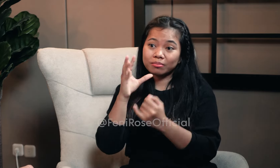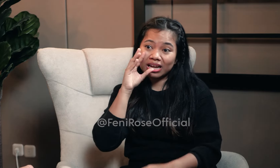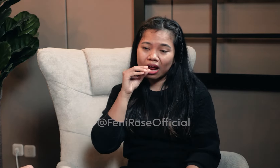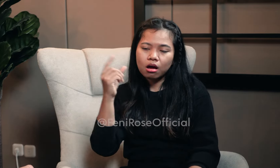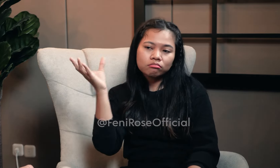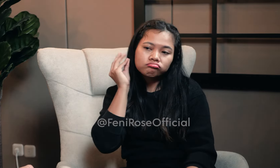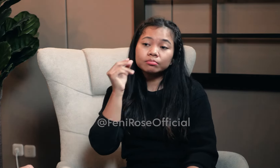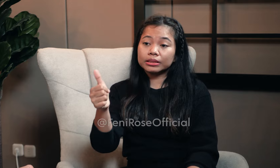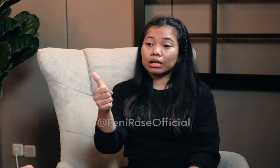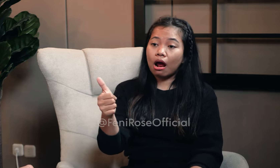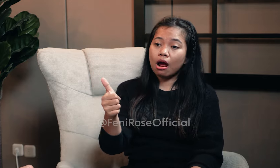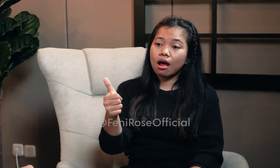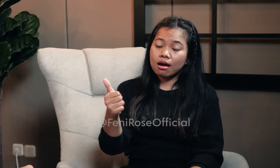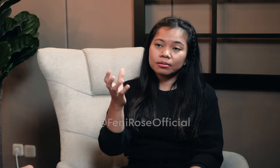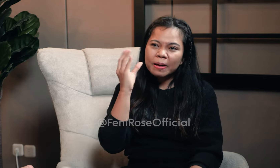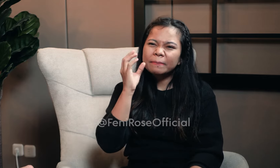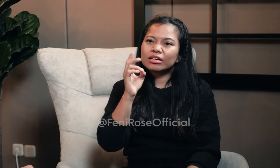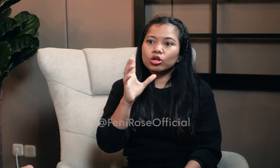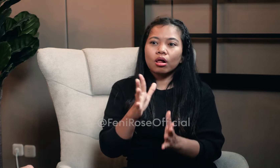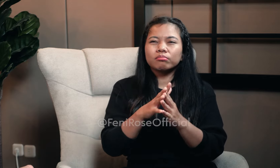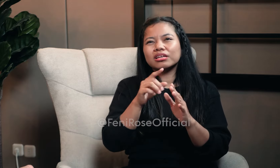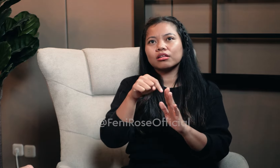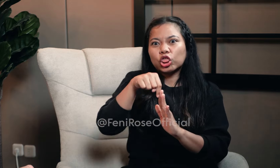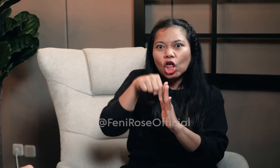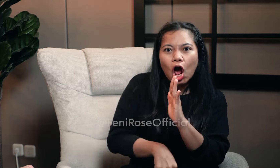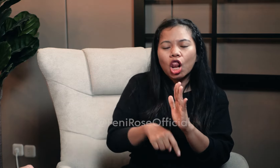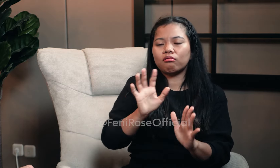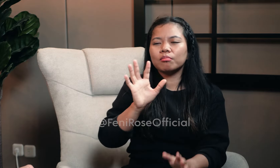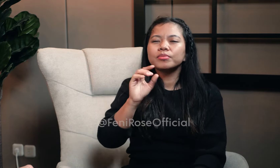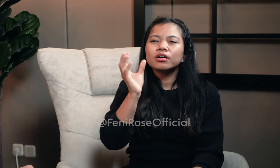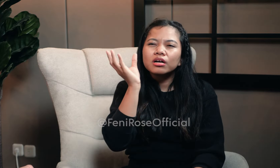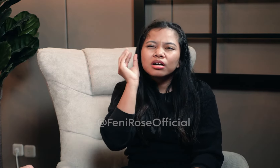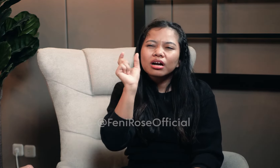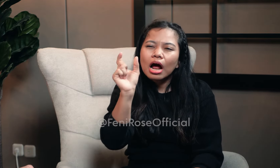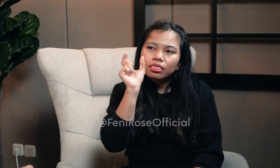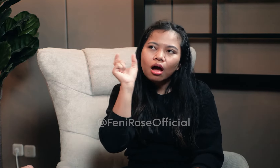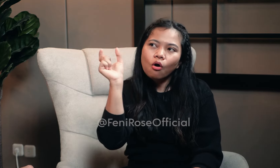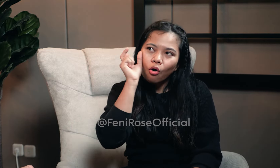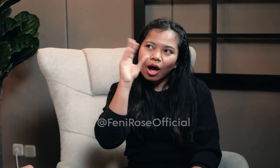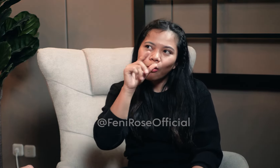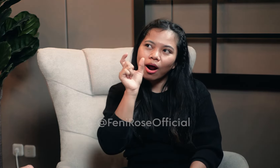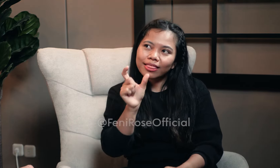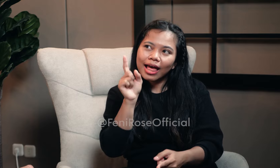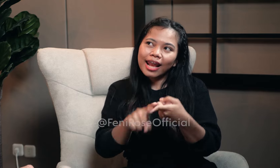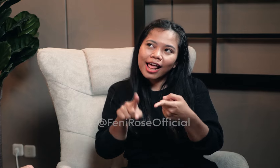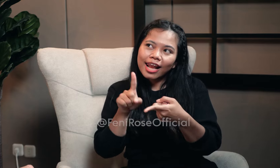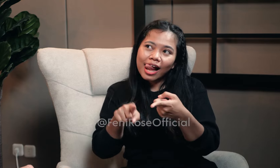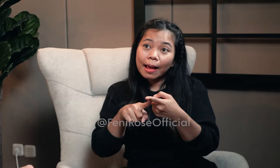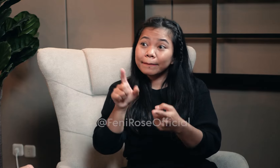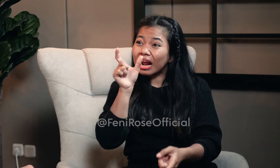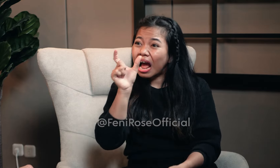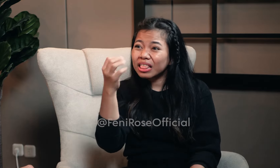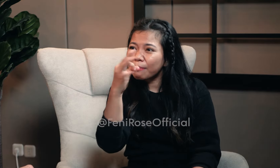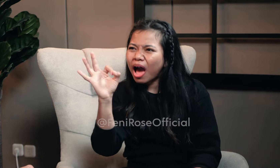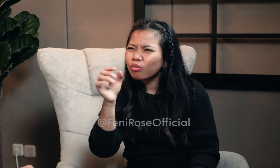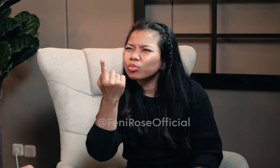kalau berbicara dengan lawan bicara mungkin masih bisa tapi kalau untuk lebih dalam mengenai kata kata-kata yang saya kenal